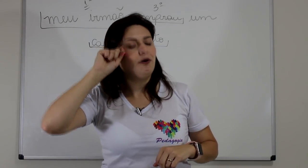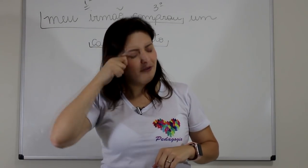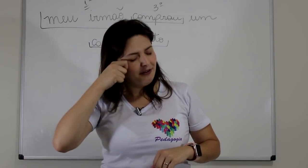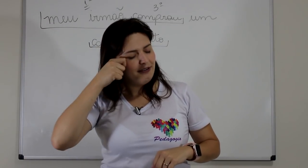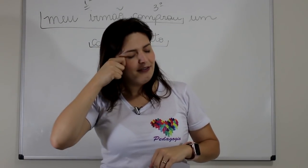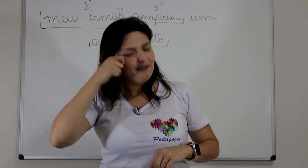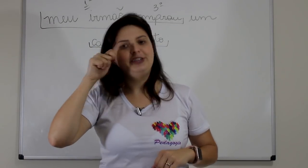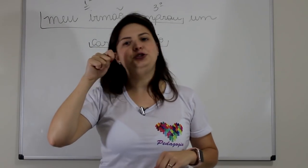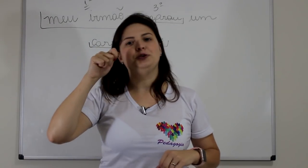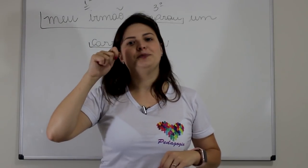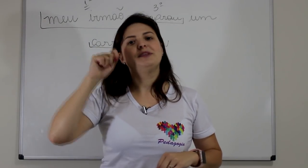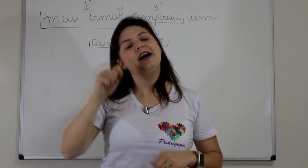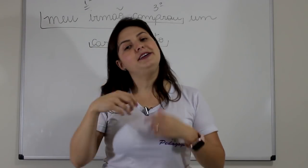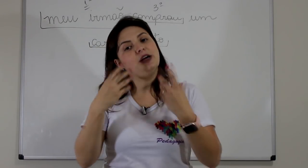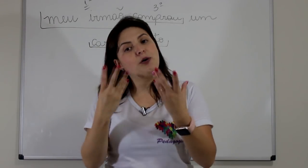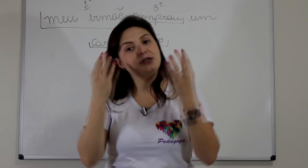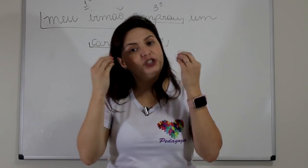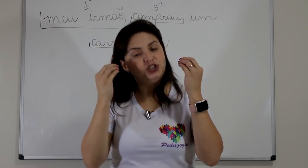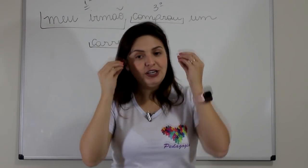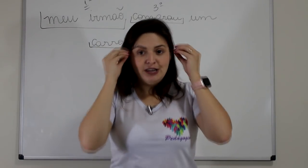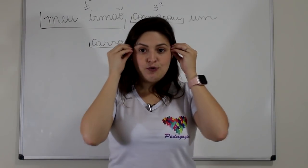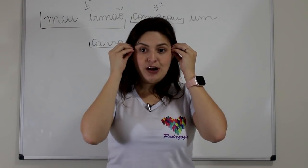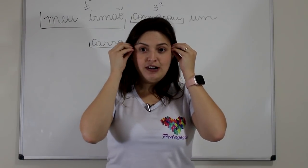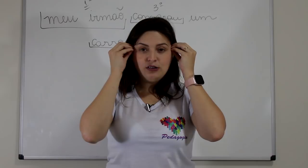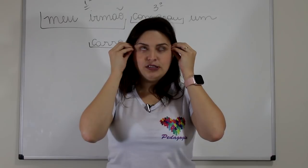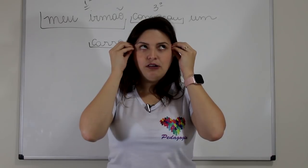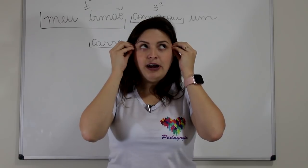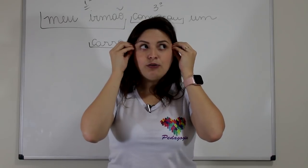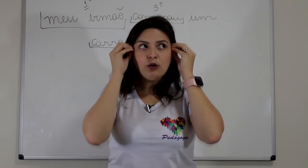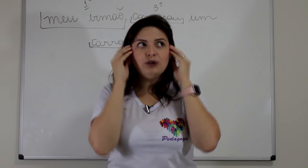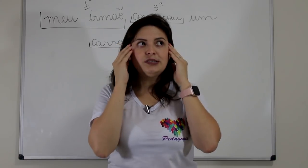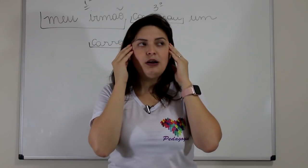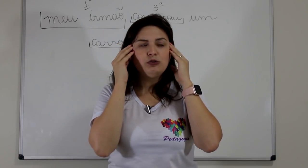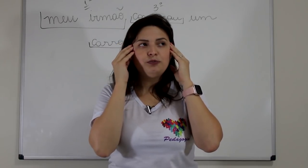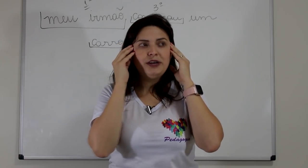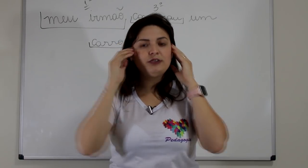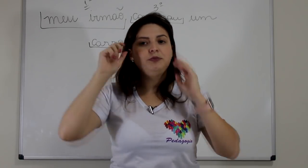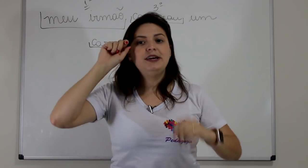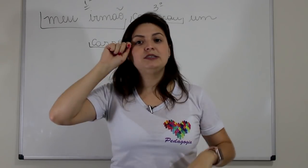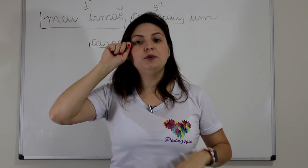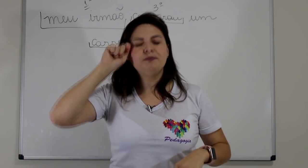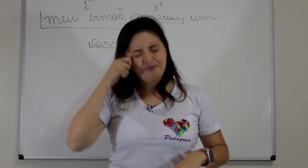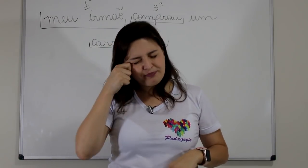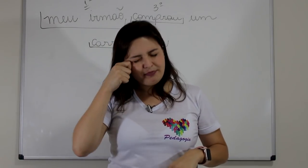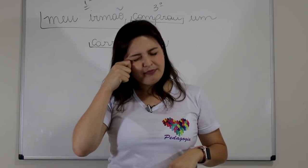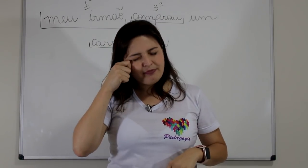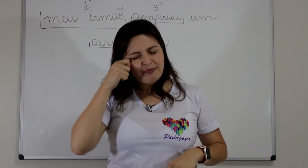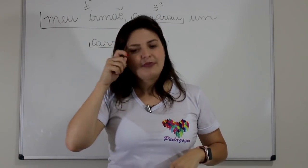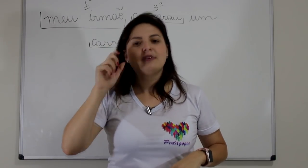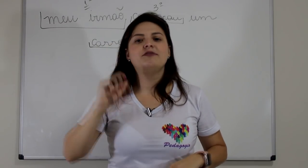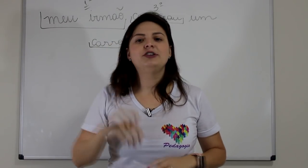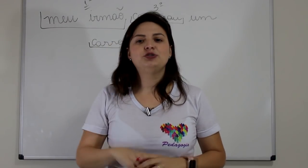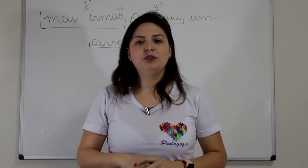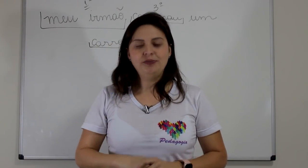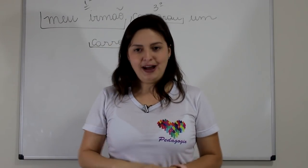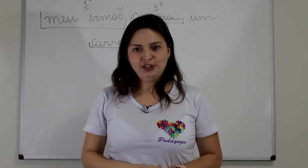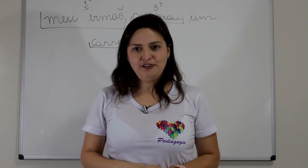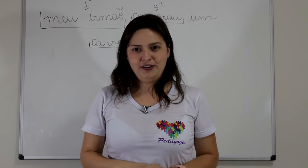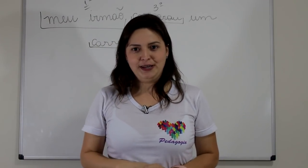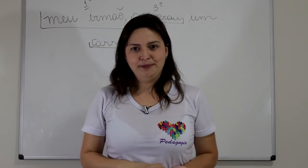ó. Fechou, tá? Então é pra gente guardar o sinal. Ai, qual que é o sinal de preto mesmo? Fechou a chavinha,